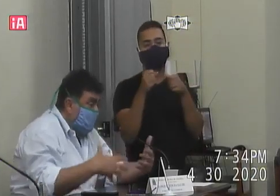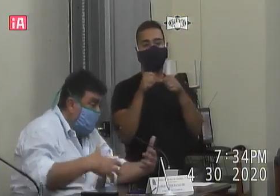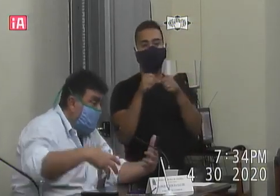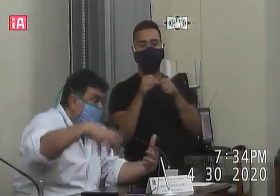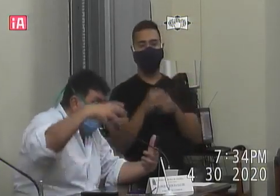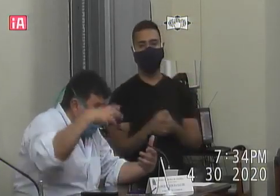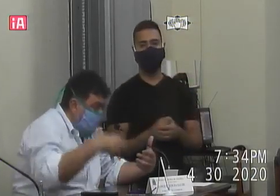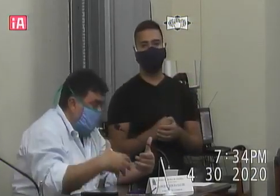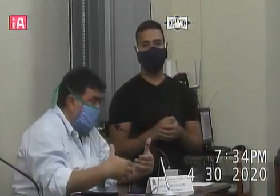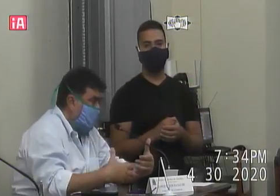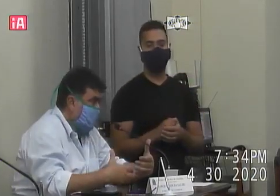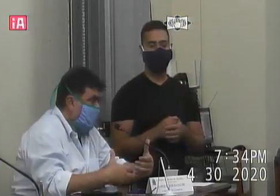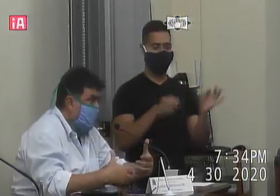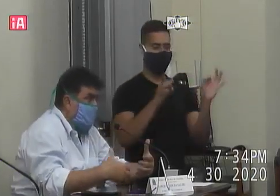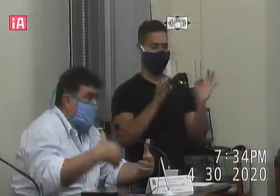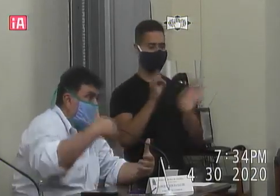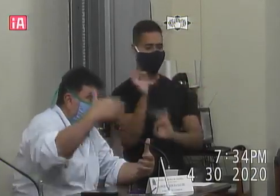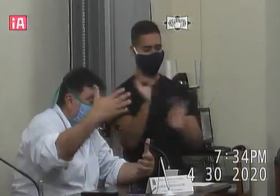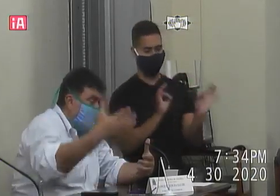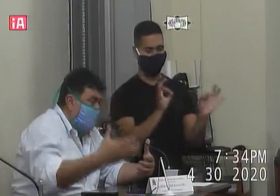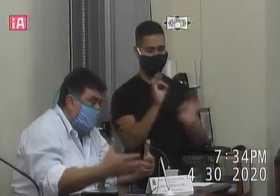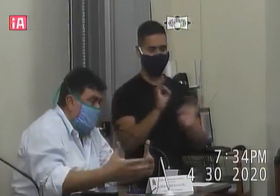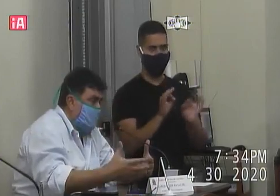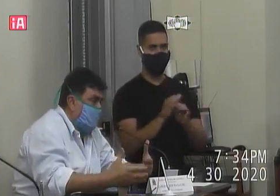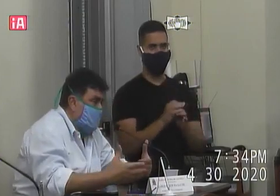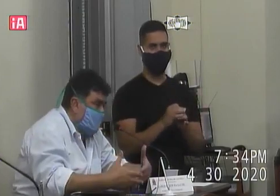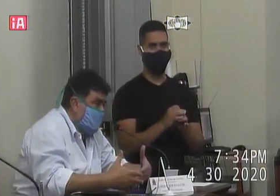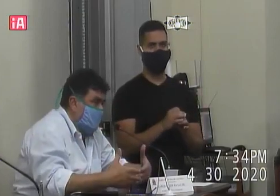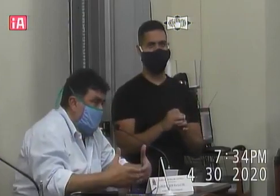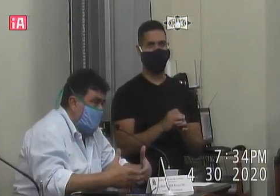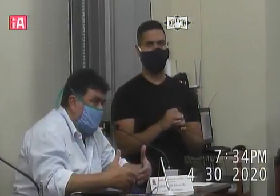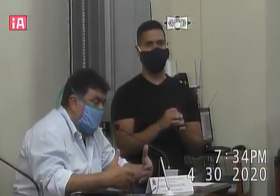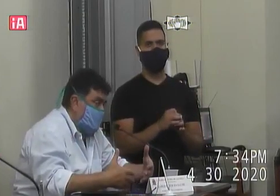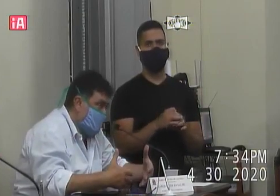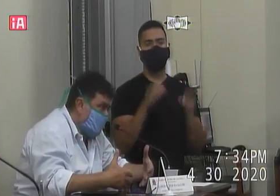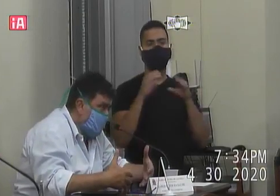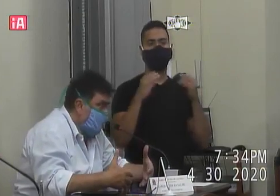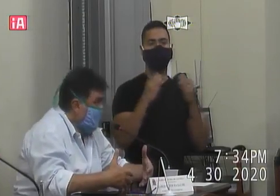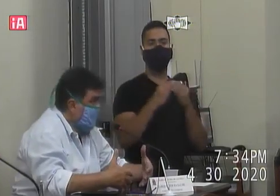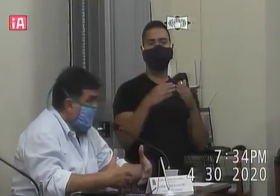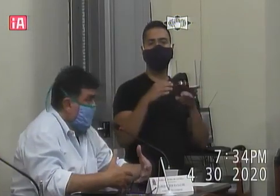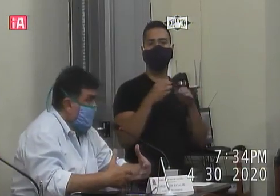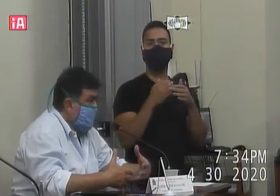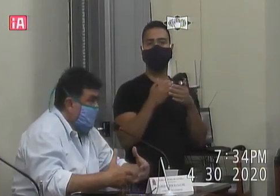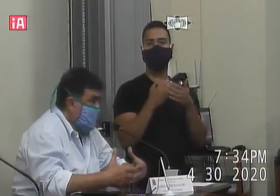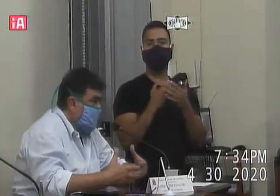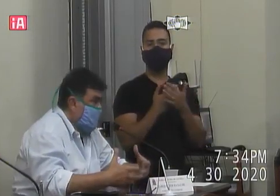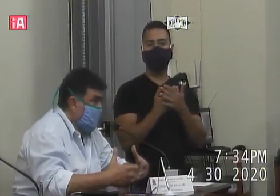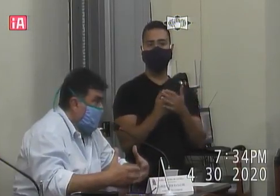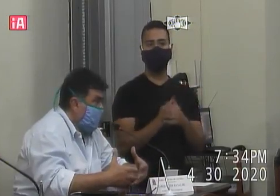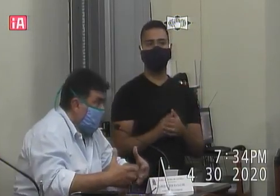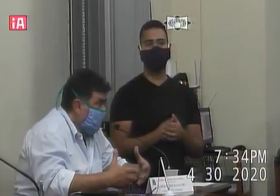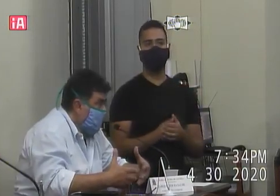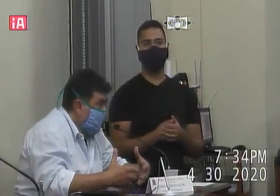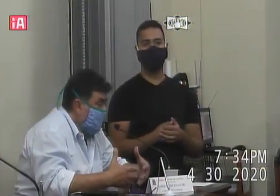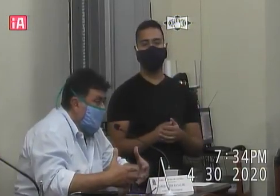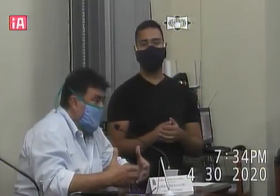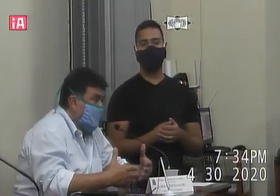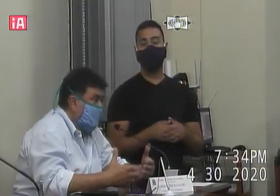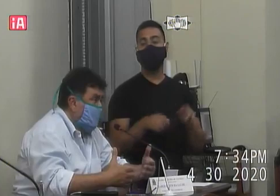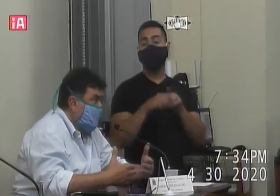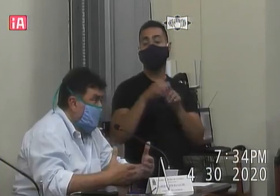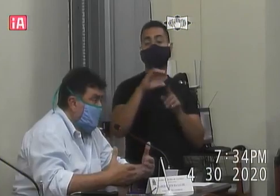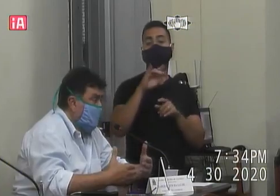Está sendo montada uma proposta, foi avaliada a proposta do Conselho Nacional de Educação, e a dona Cida me falou